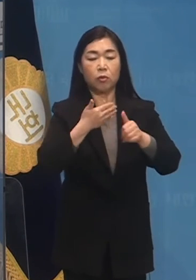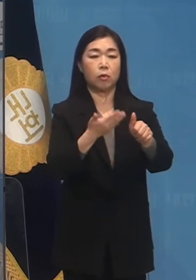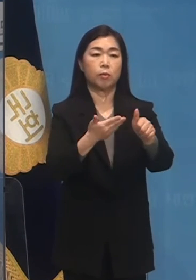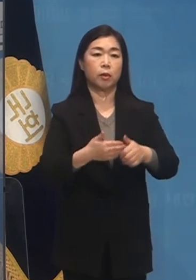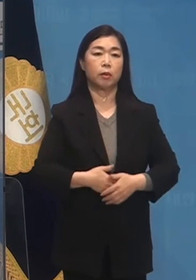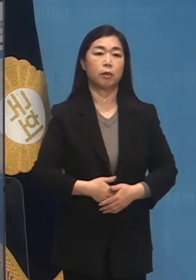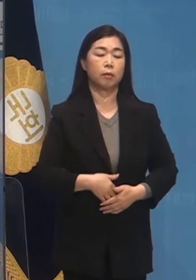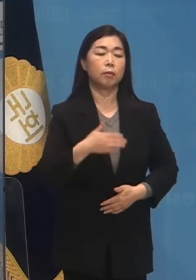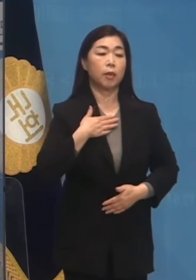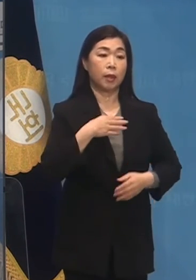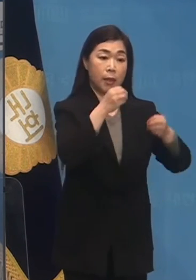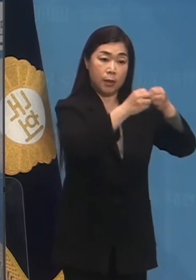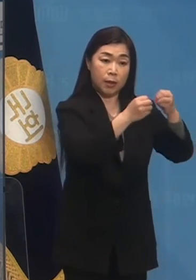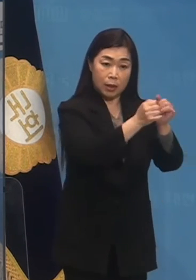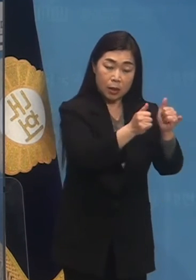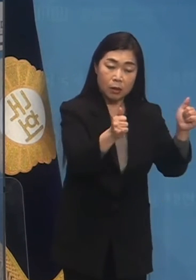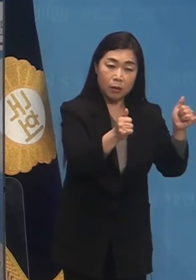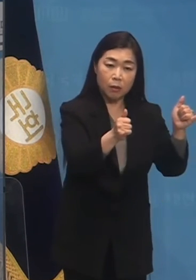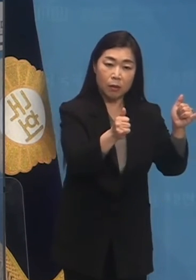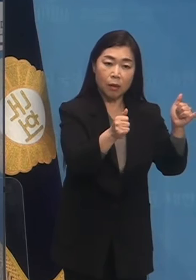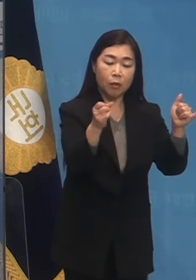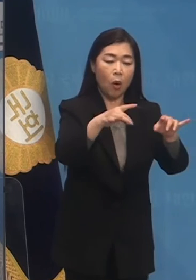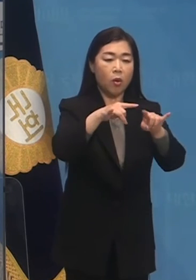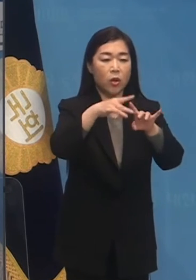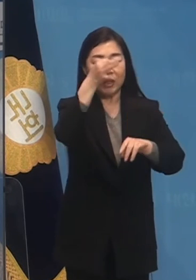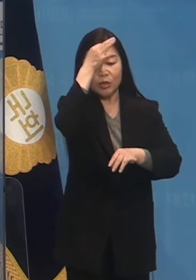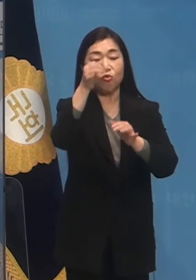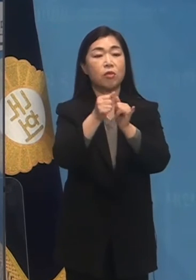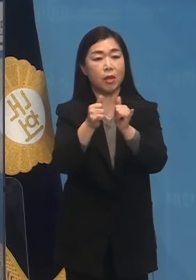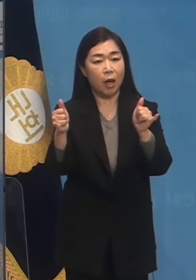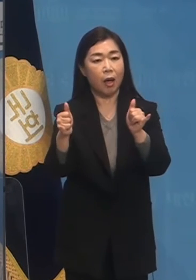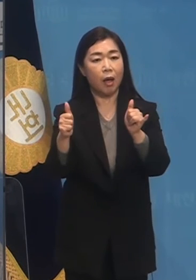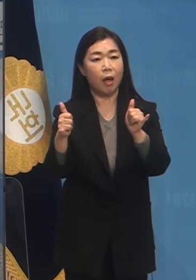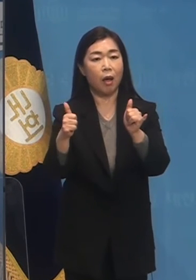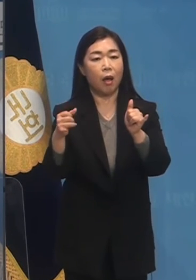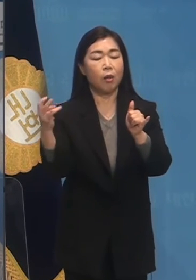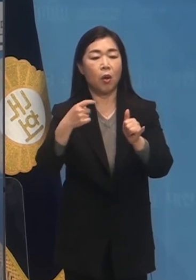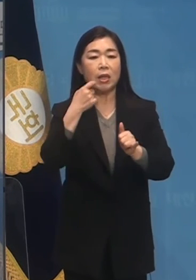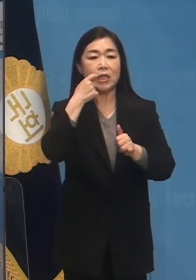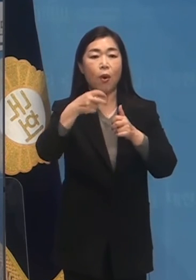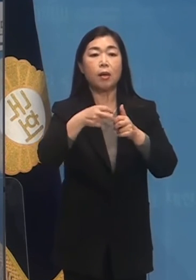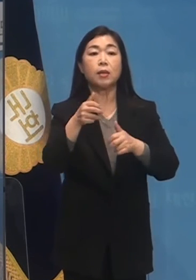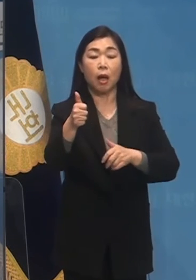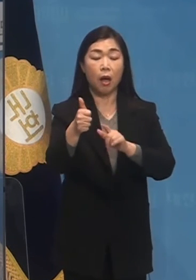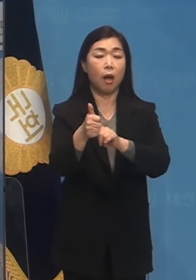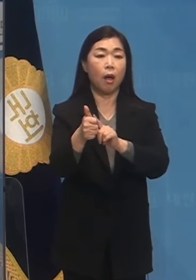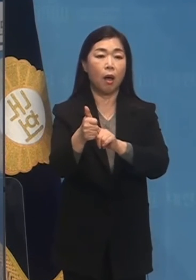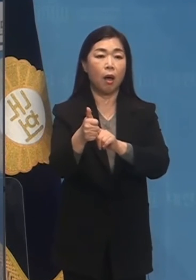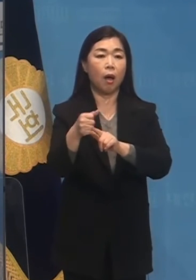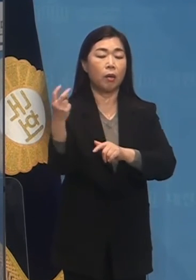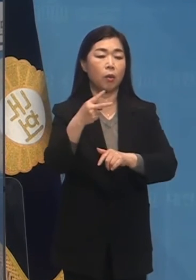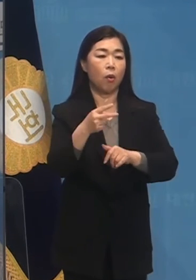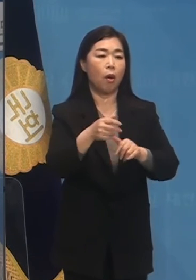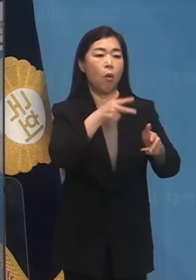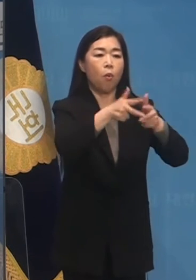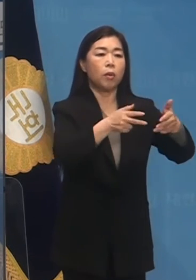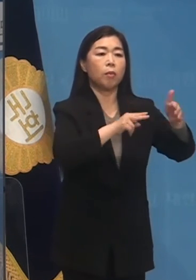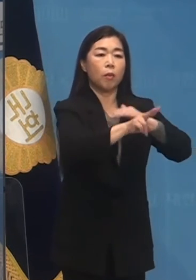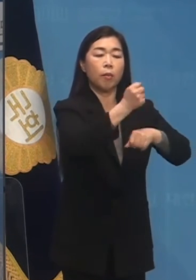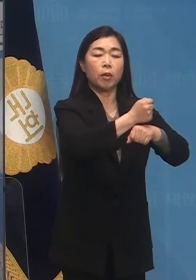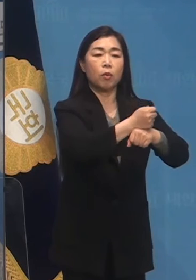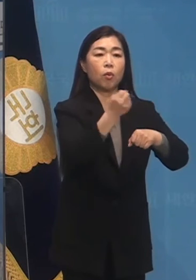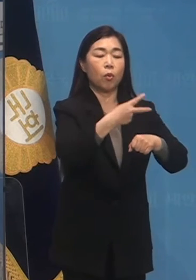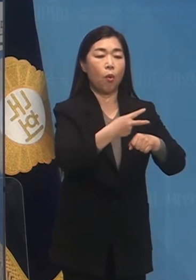저희는 시인이고 전기 기술자이며 치과의사이고 벤처 창업가이며